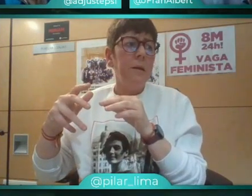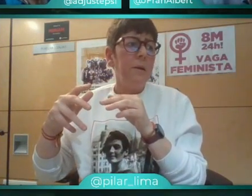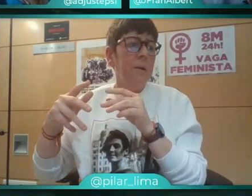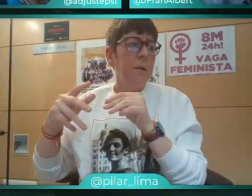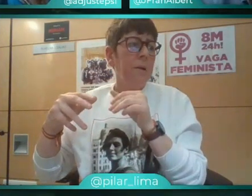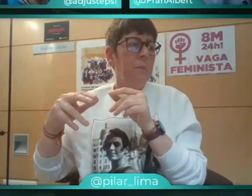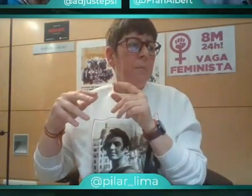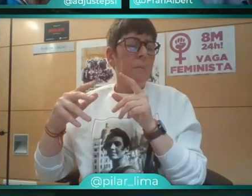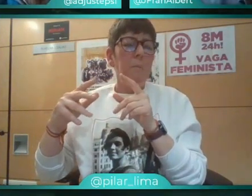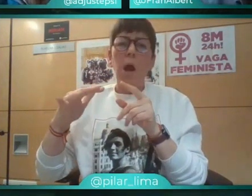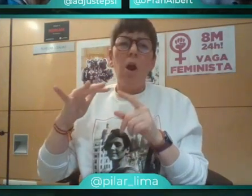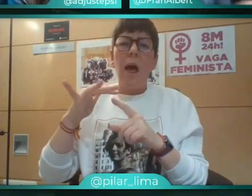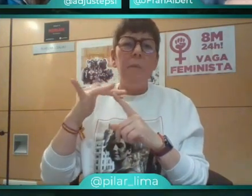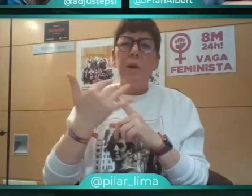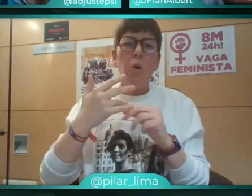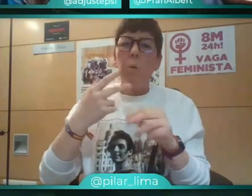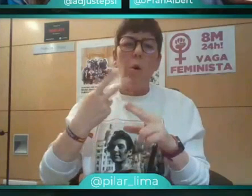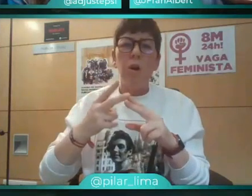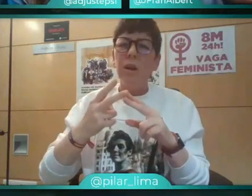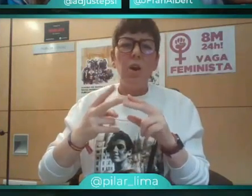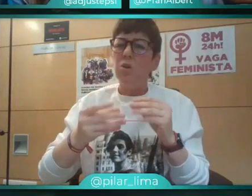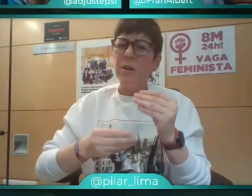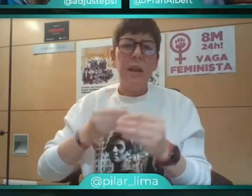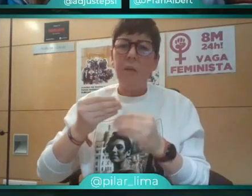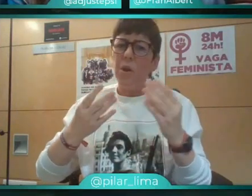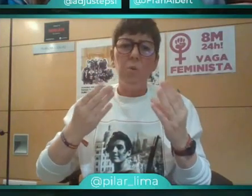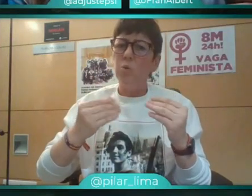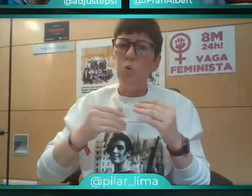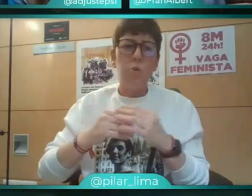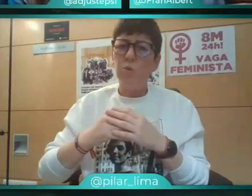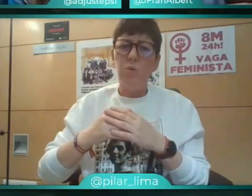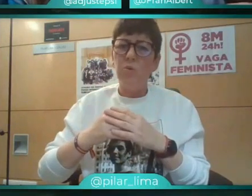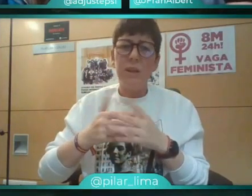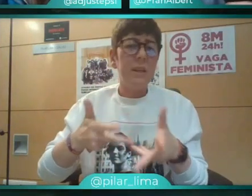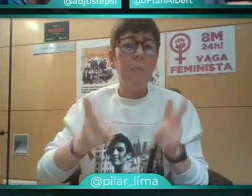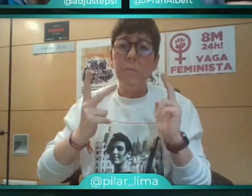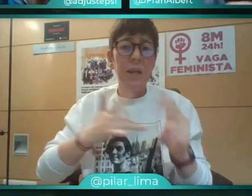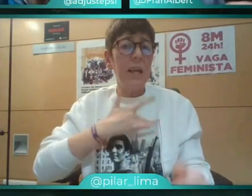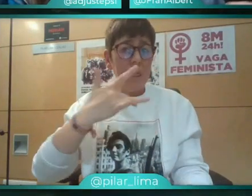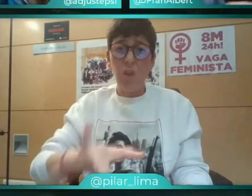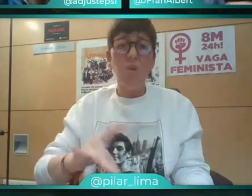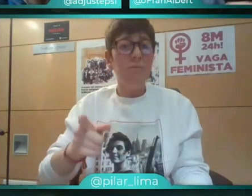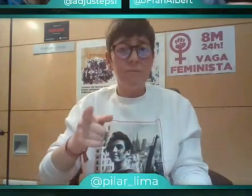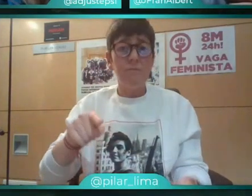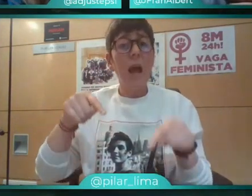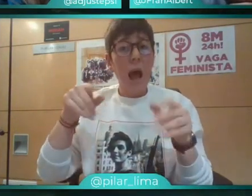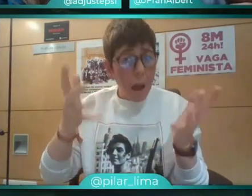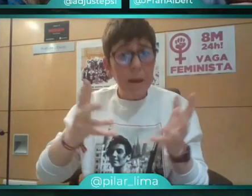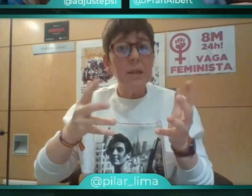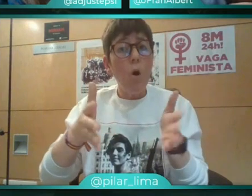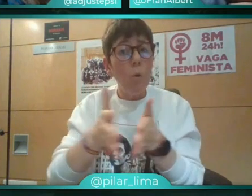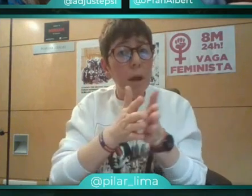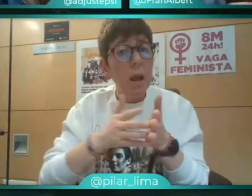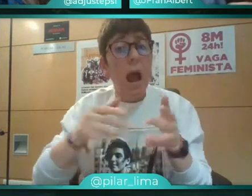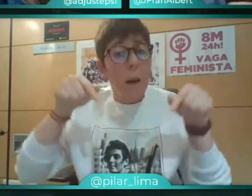fórmula distintas formas de violencia que se nombran el texto legislativo pero en el ámbito político no se está haciendo mucho se